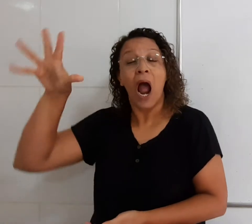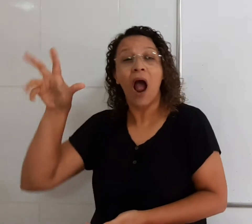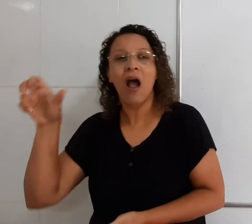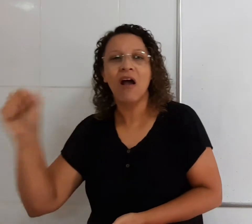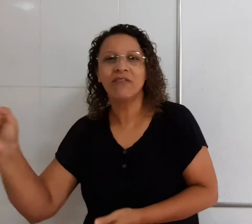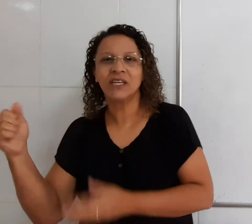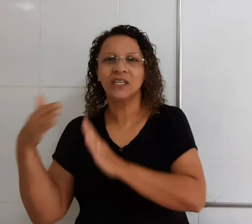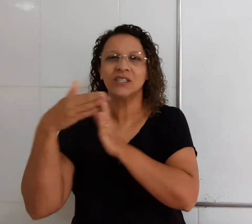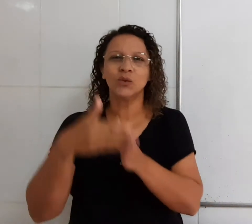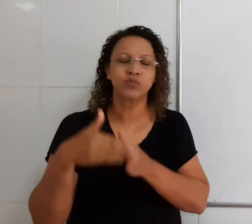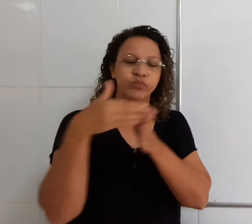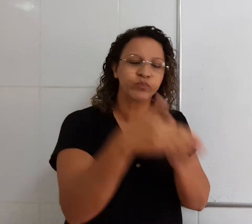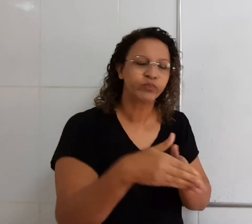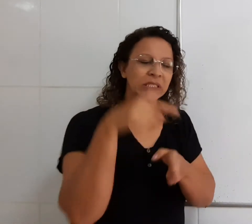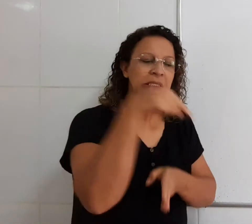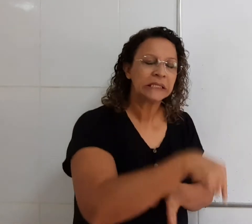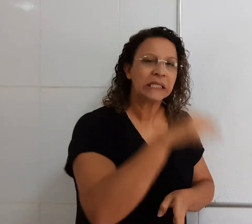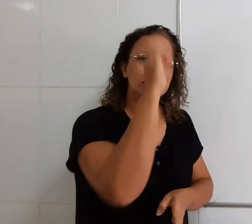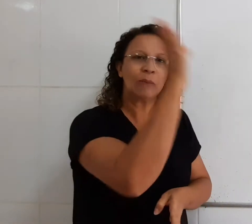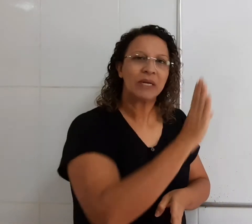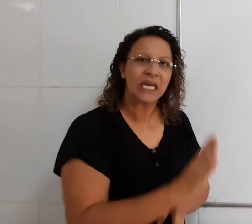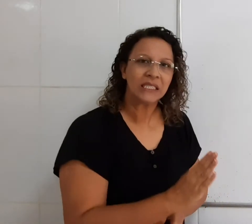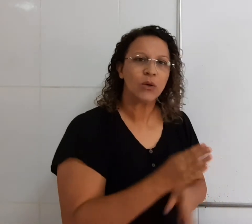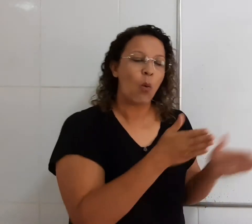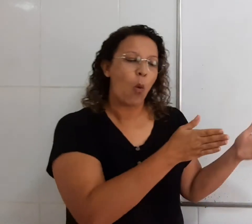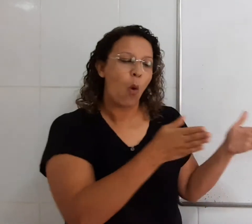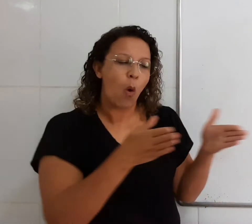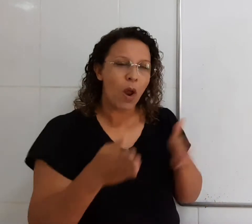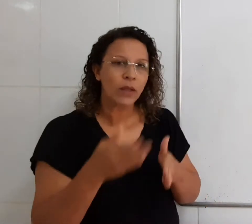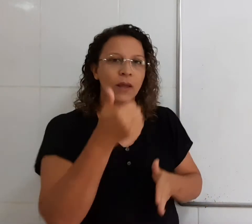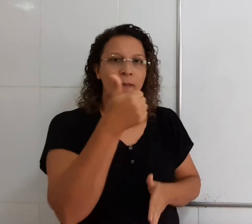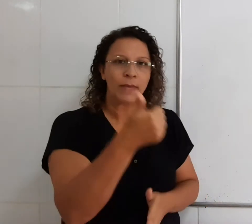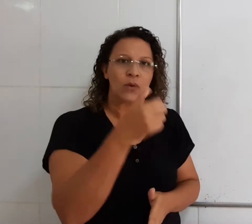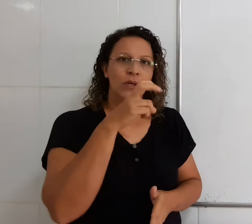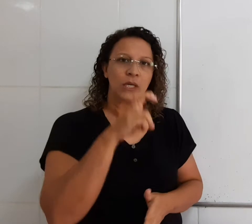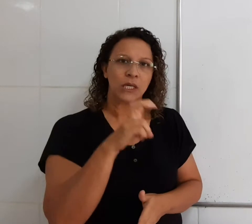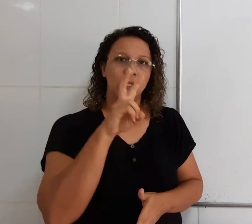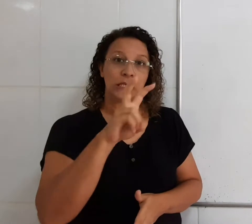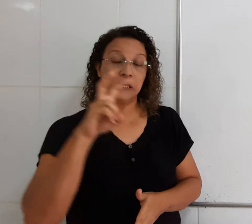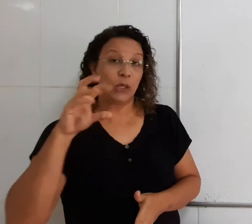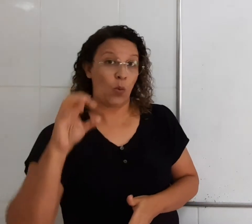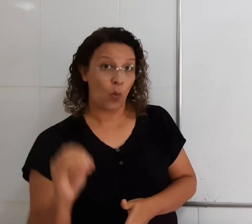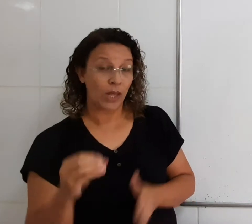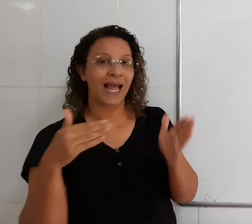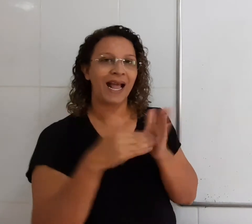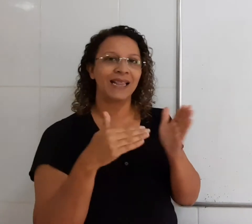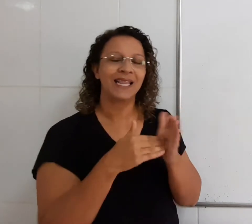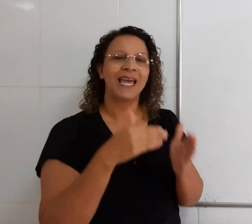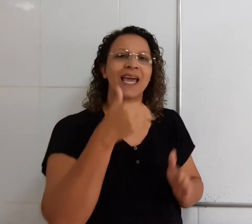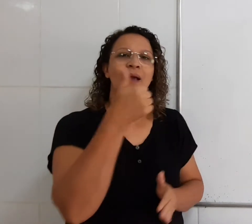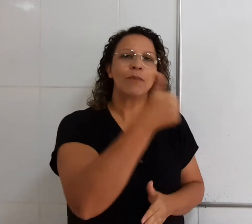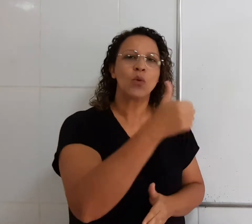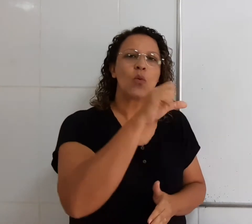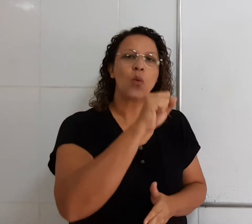tenham desembarcado no Brasil entre 1550 e